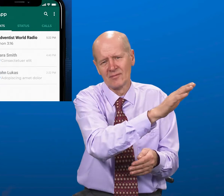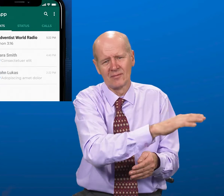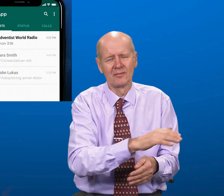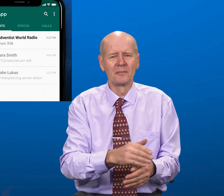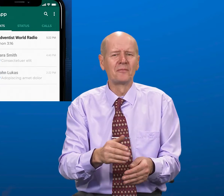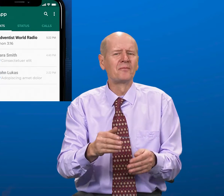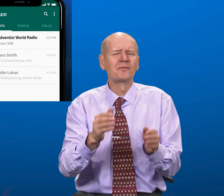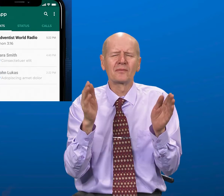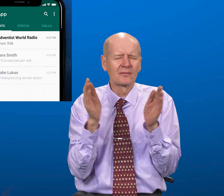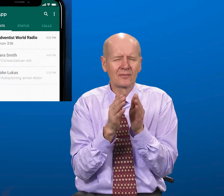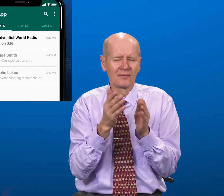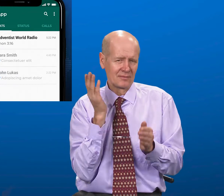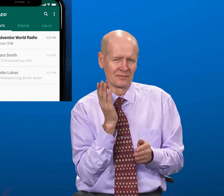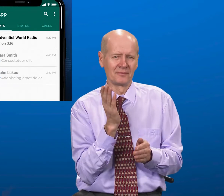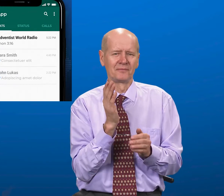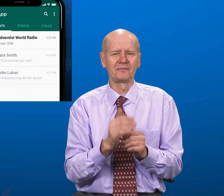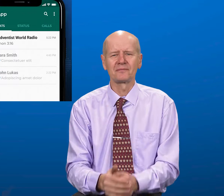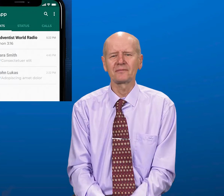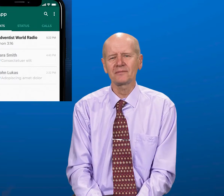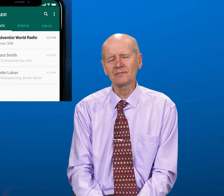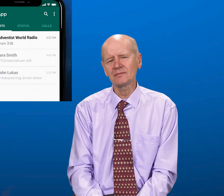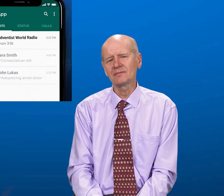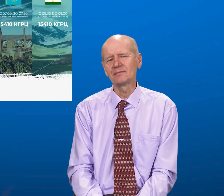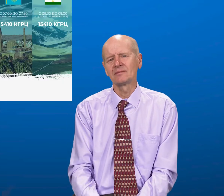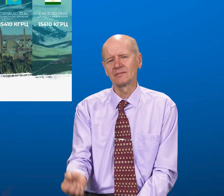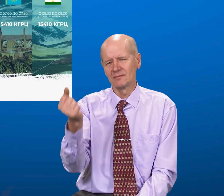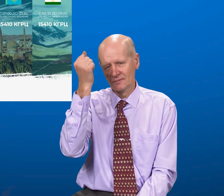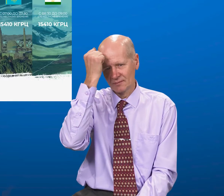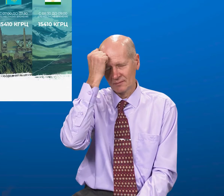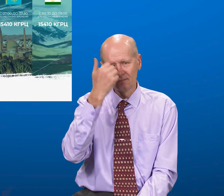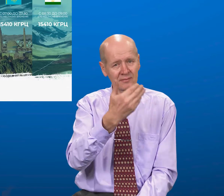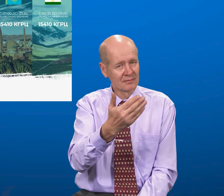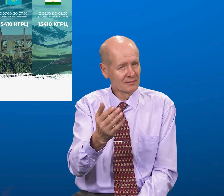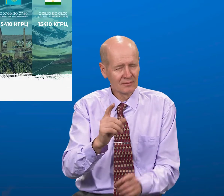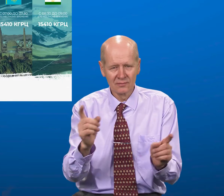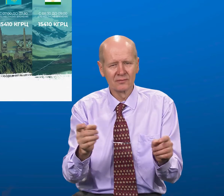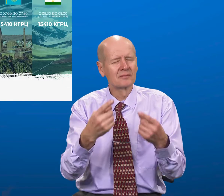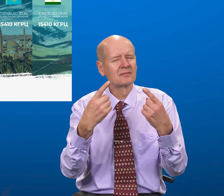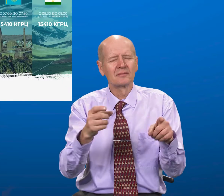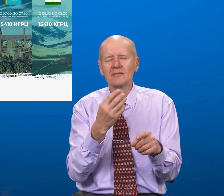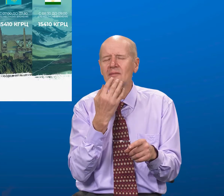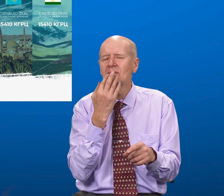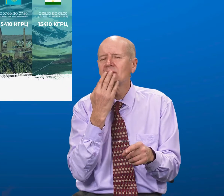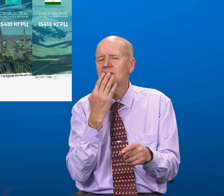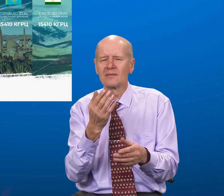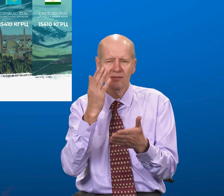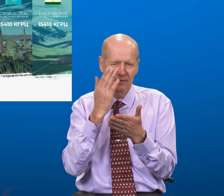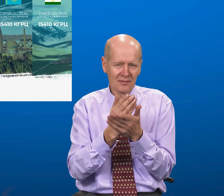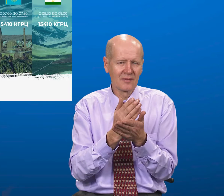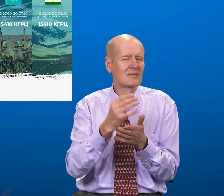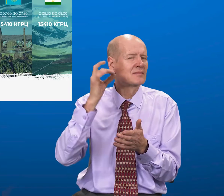номера телефонов тех, кому мы можем отправить эти аудиопроповеди. Также напоминаем вам, что на коротких волнах идет